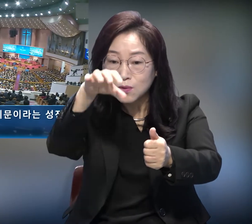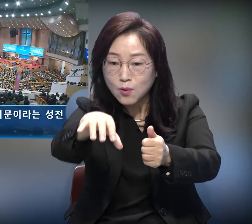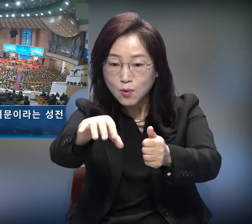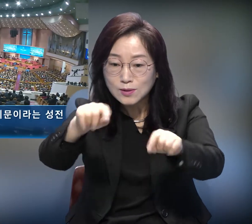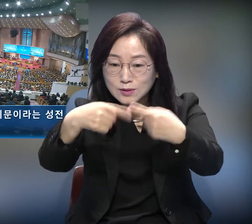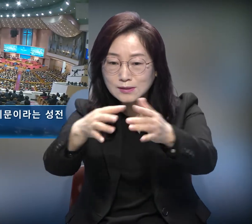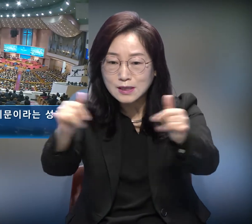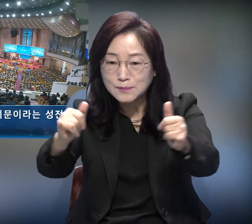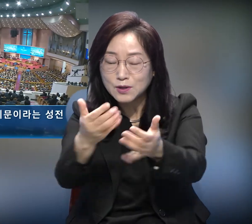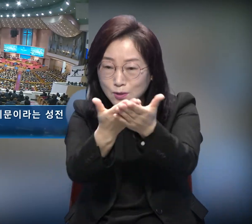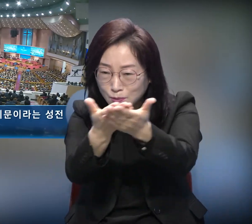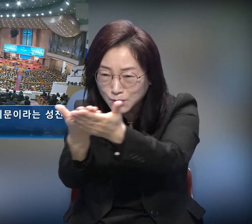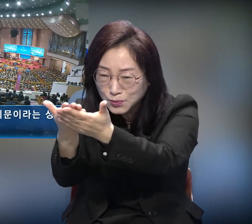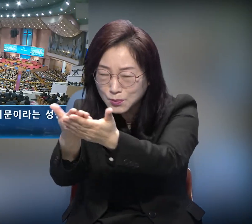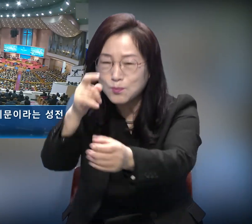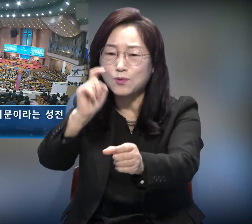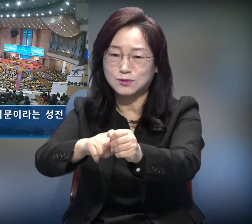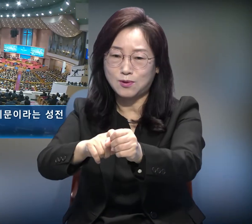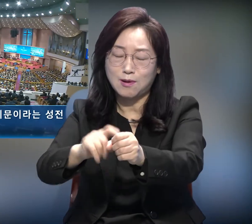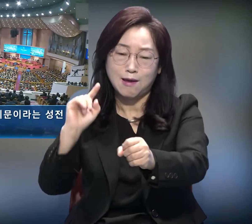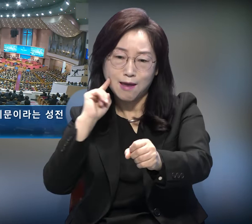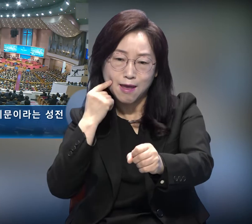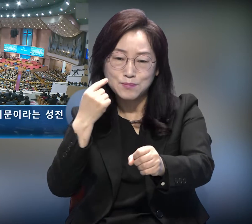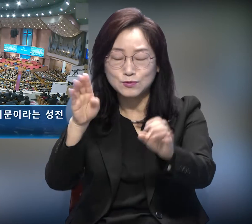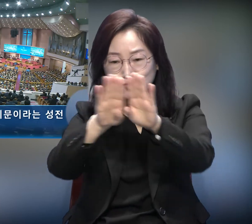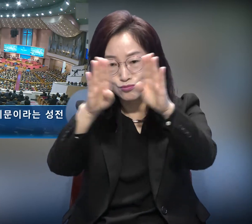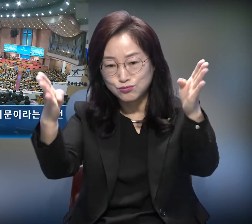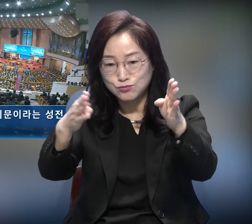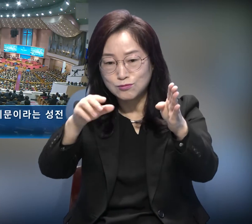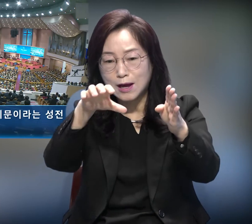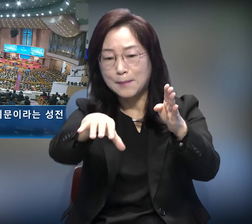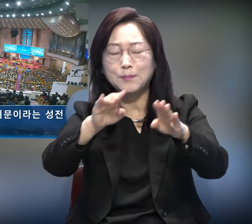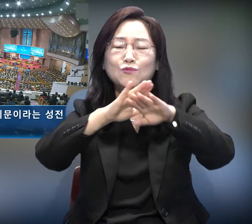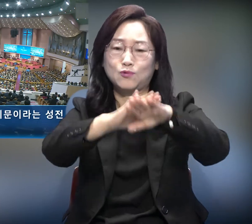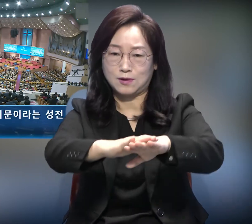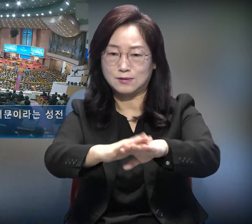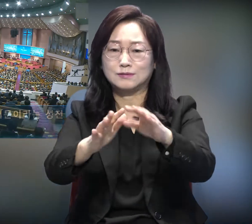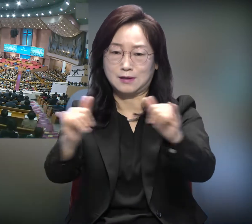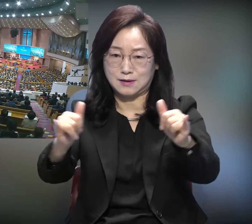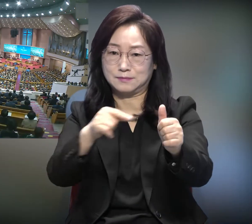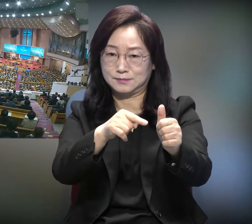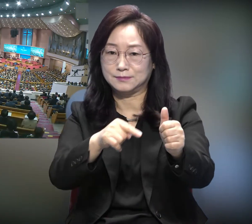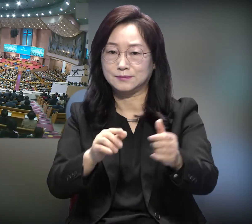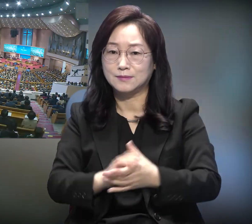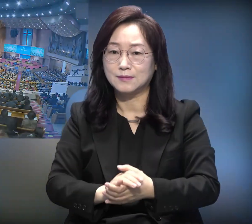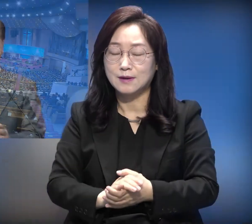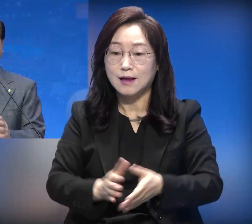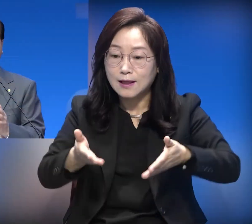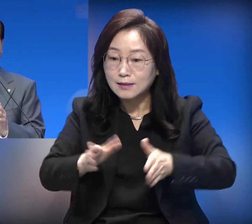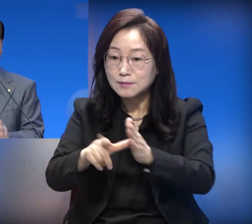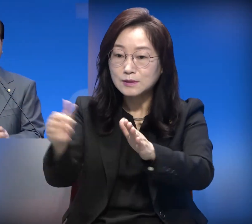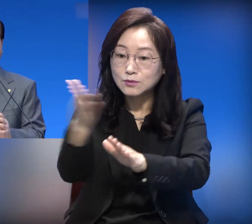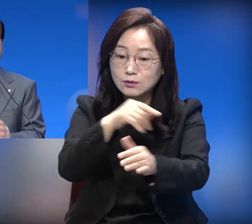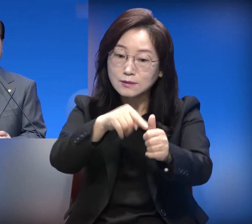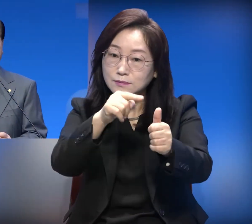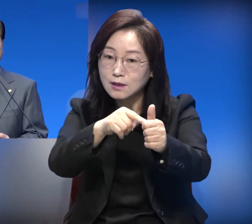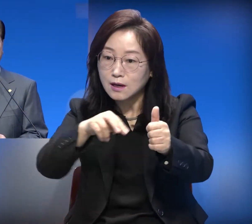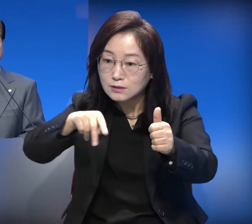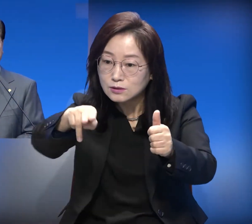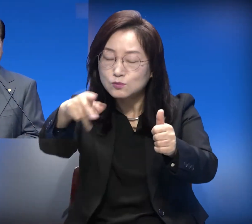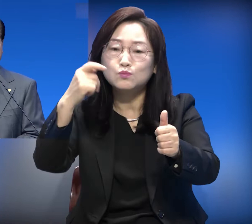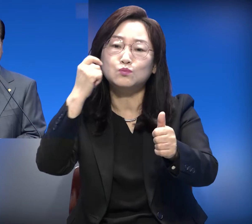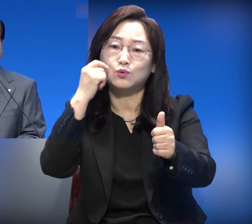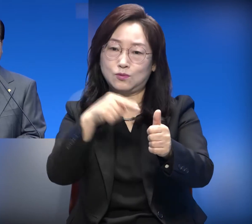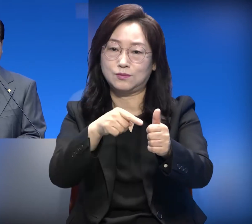날마다 미문이라는 성전문에 두는 자라. 여기 보니까 나면서부터 걷지 못하는 사람 한